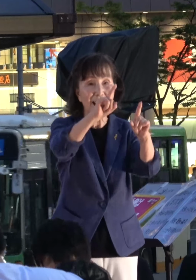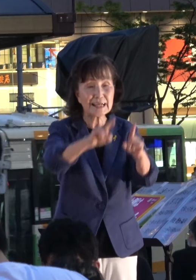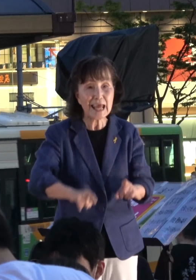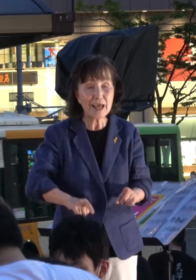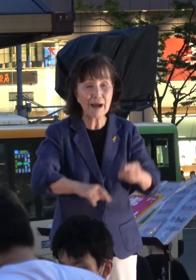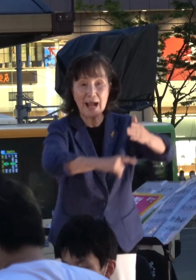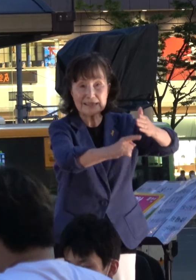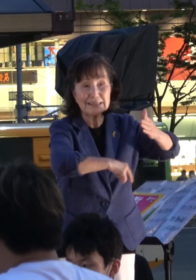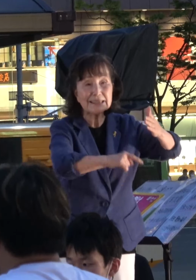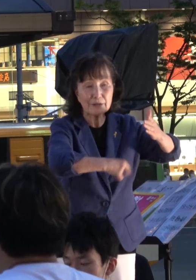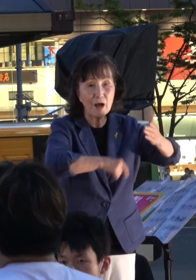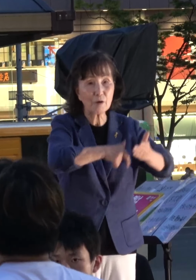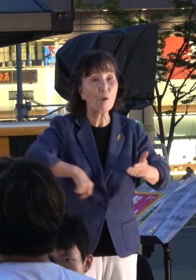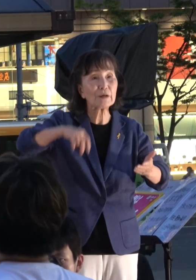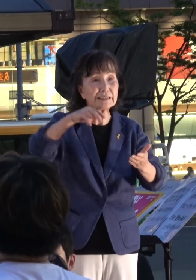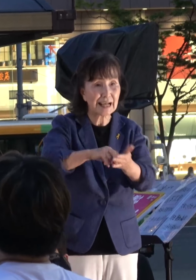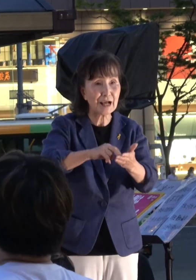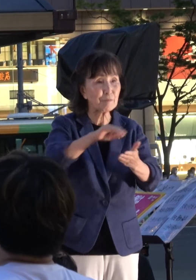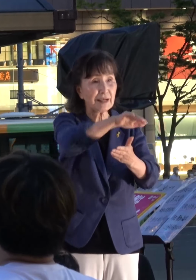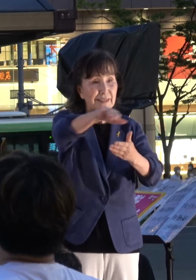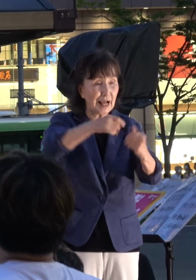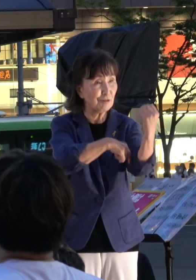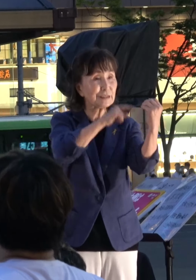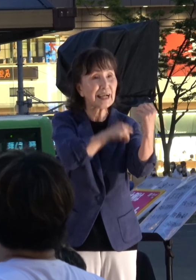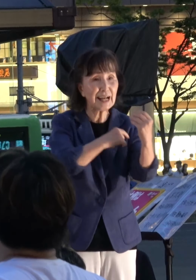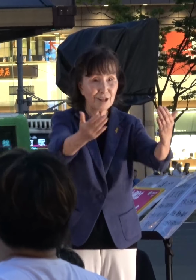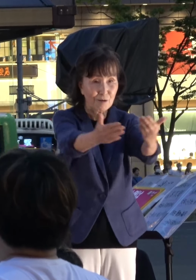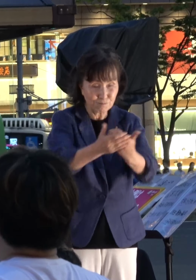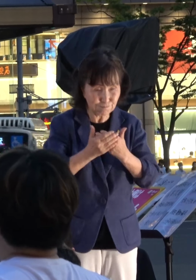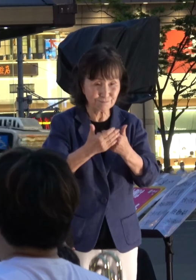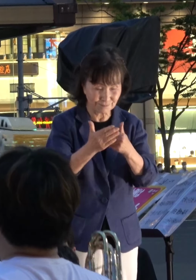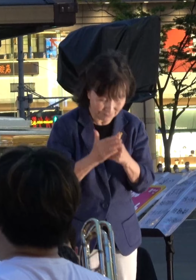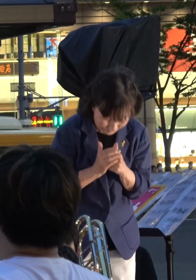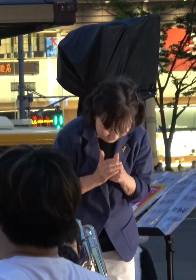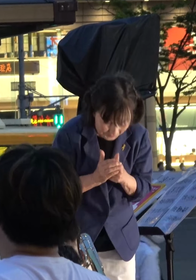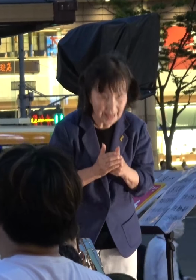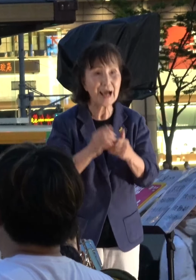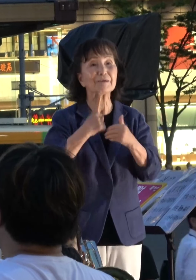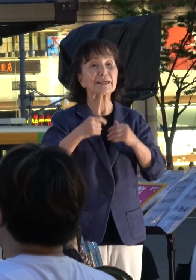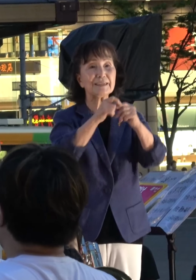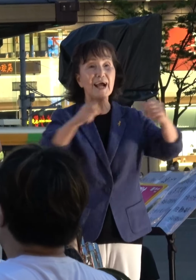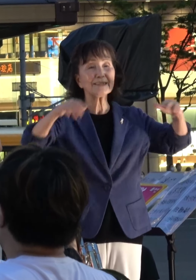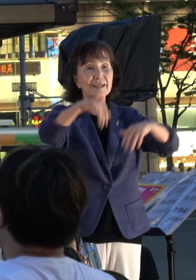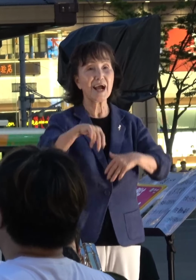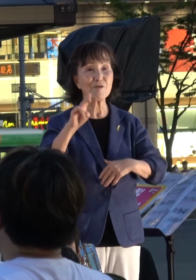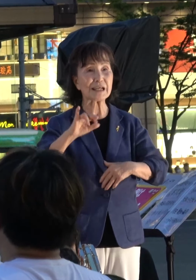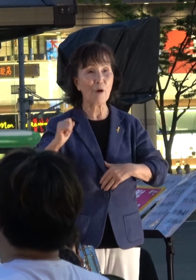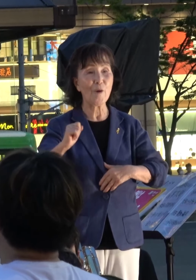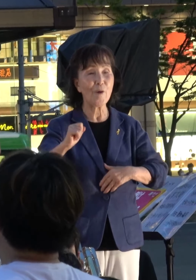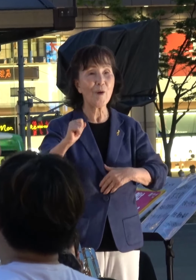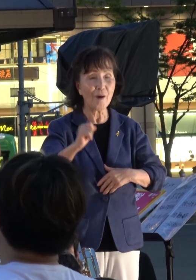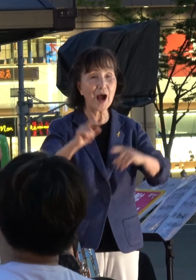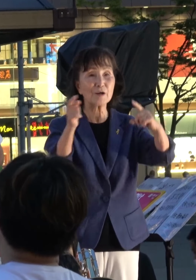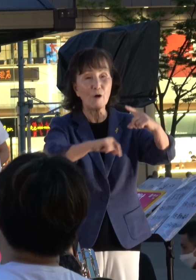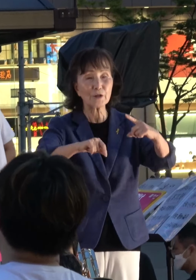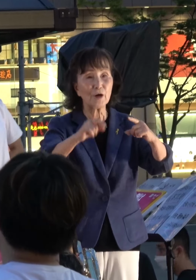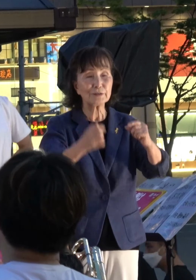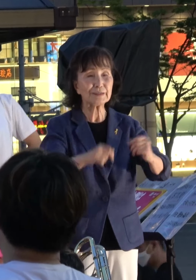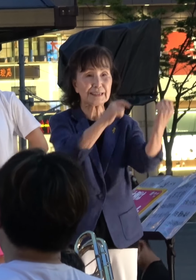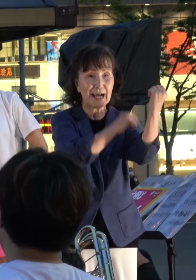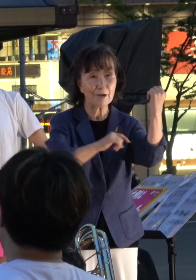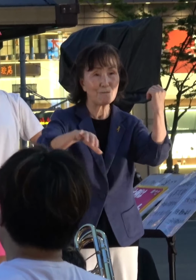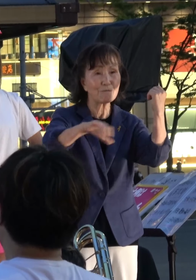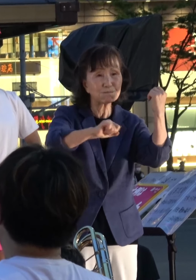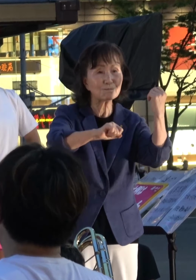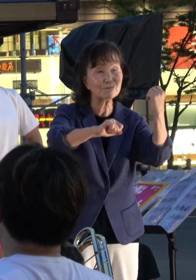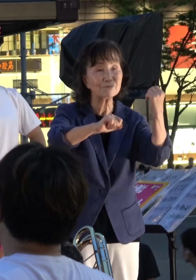新選組の候補者、ぜひ皆さんの力で送り込んでください。私長谷川ウィコ、 公共の力を取り戻すために、そ